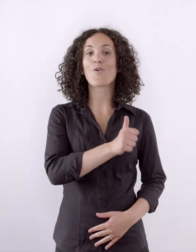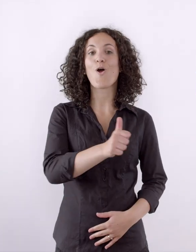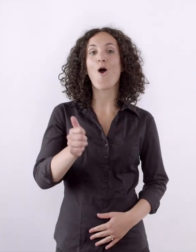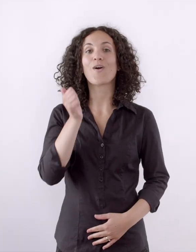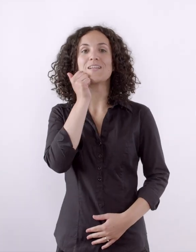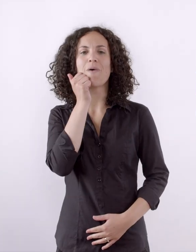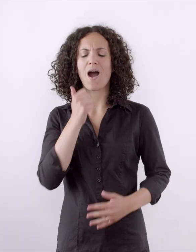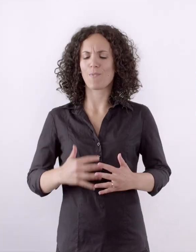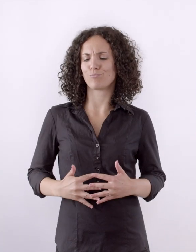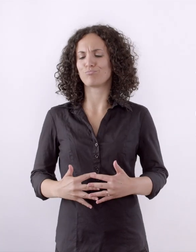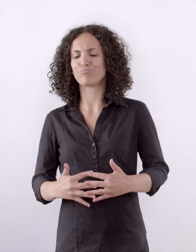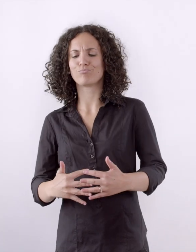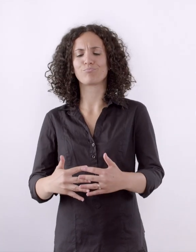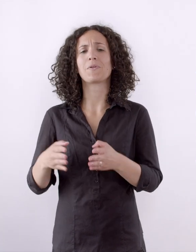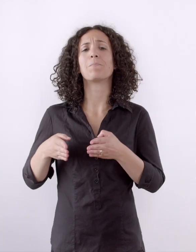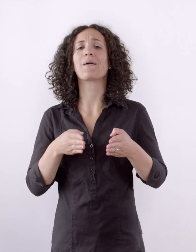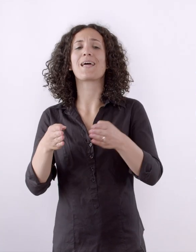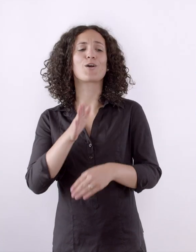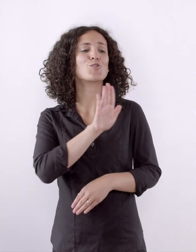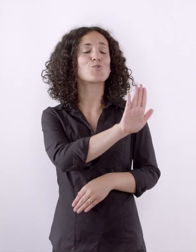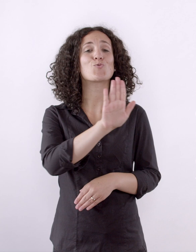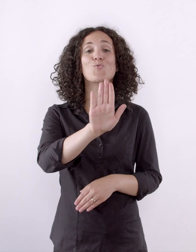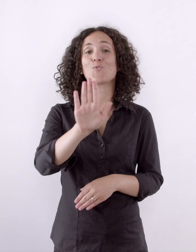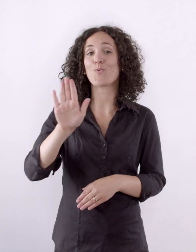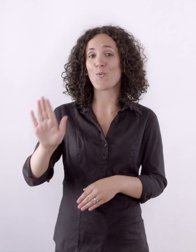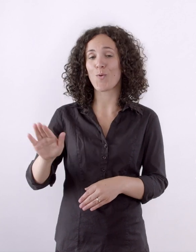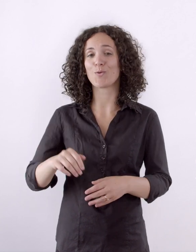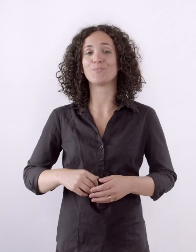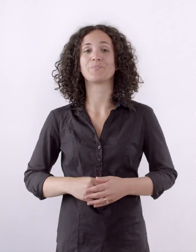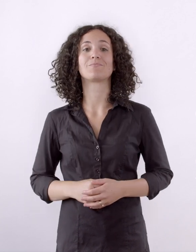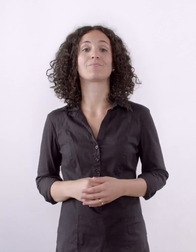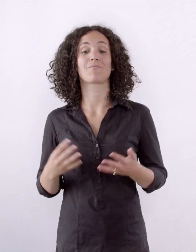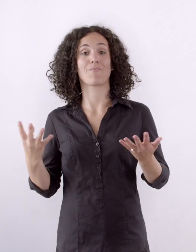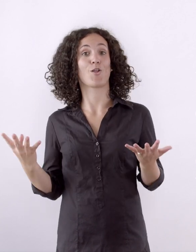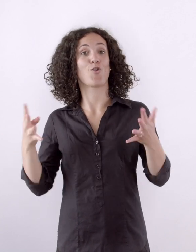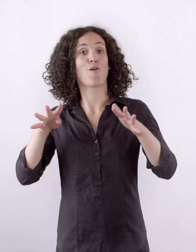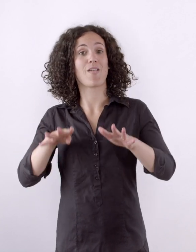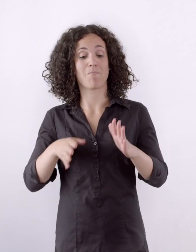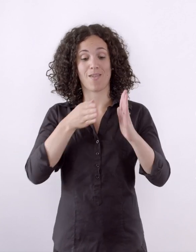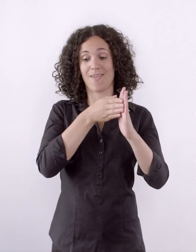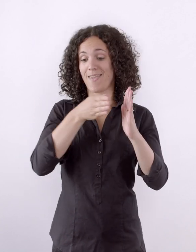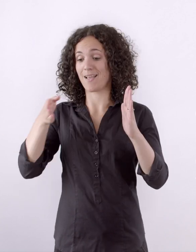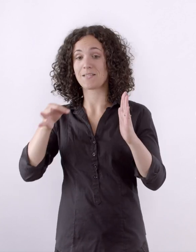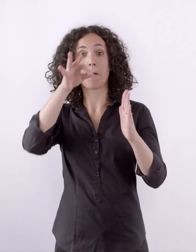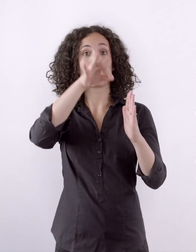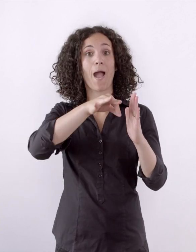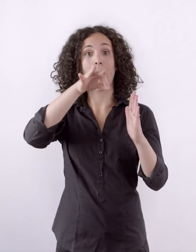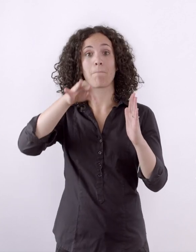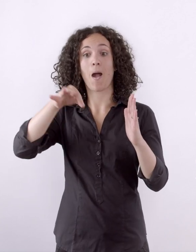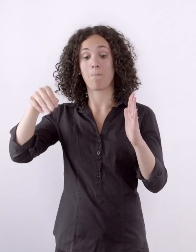La gravidanza è un percorso speciale per ogni donna. Nel corso dei 9 mesi ci sono una serie di tappe fondamentali che è utile